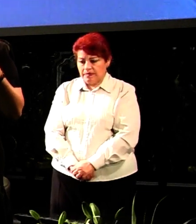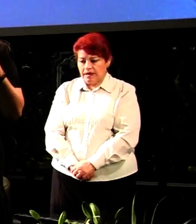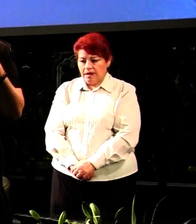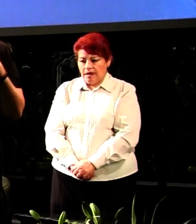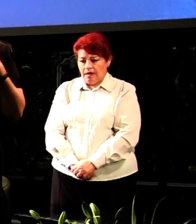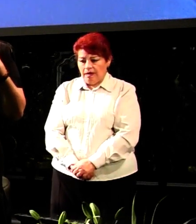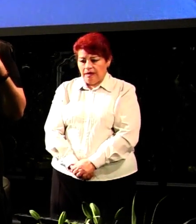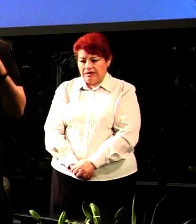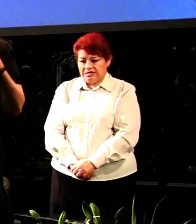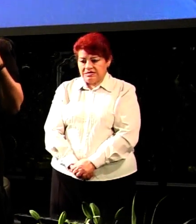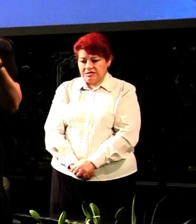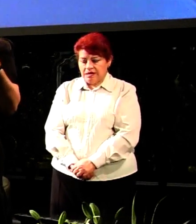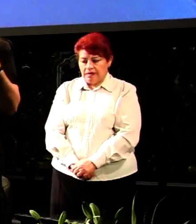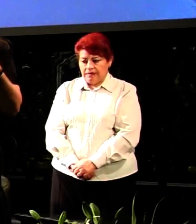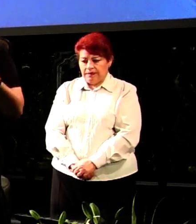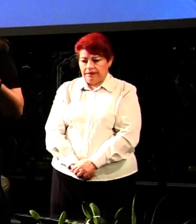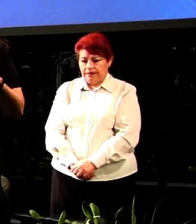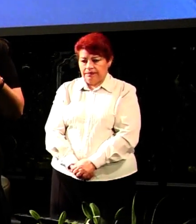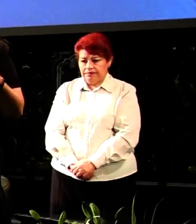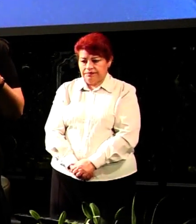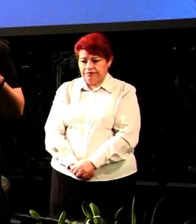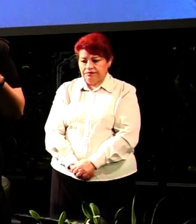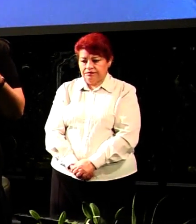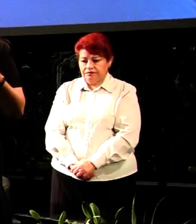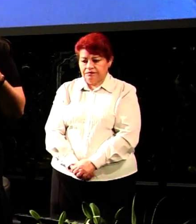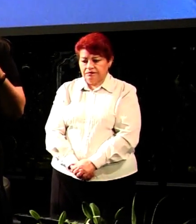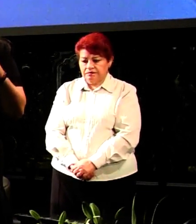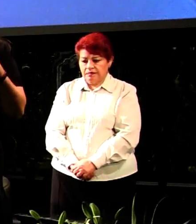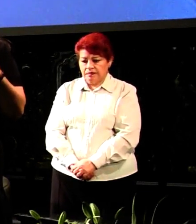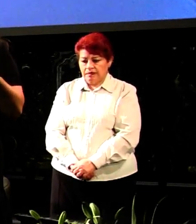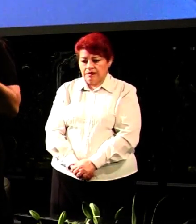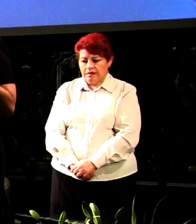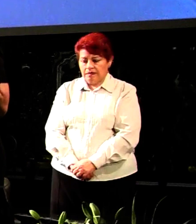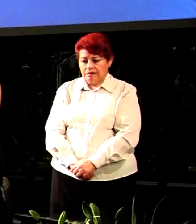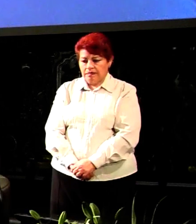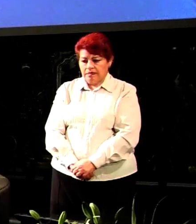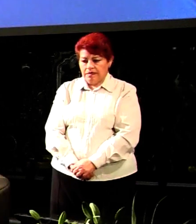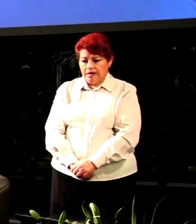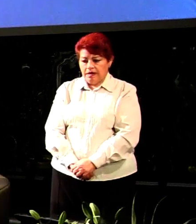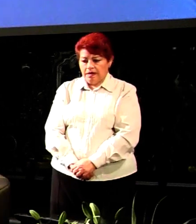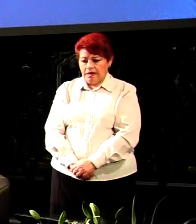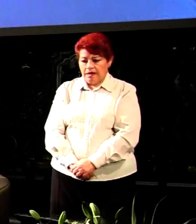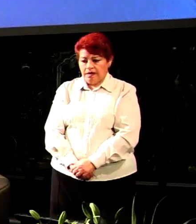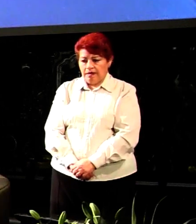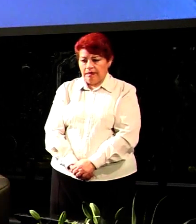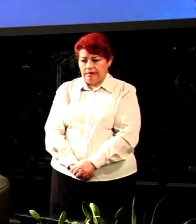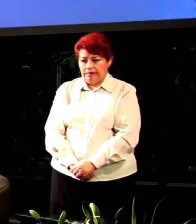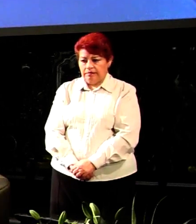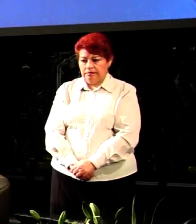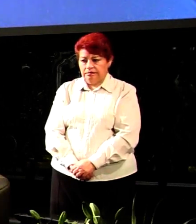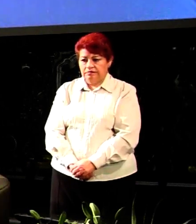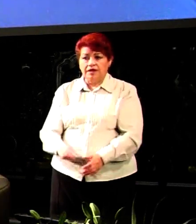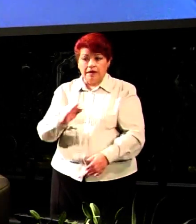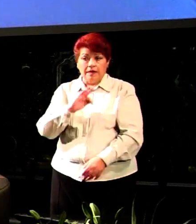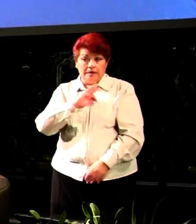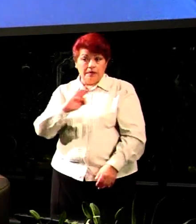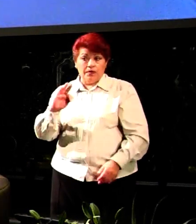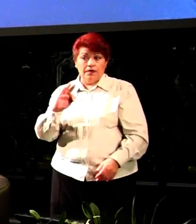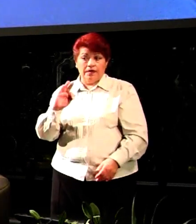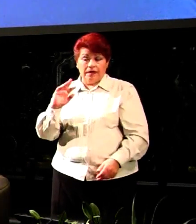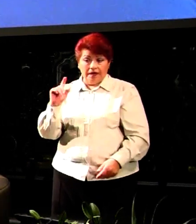parte de acoso escolar, que es la asertividad, la probabilidad, no la probabilidad, perdón, la posibilidad